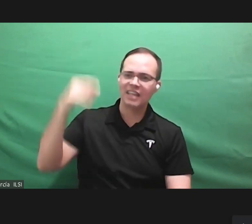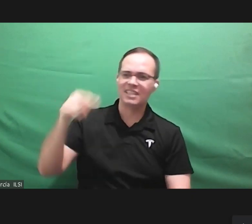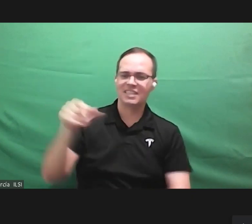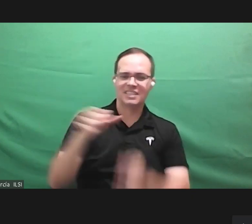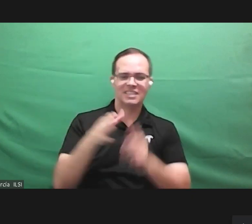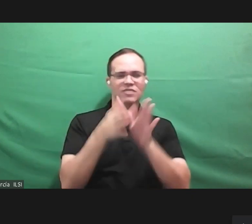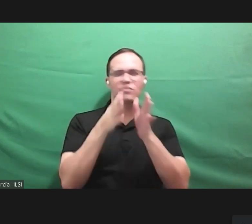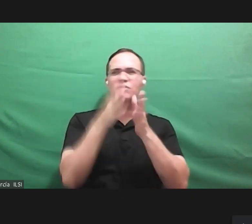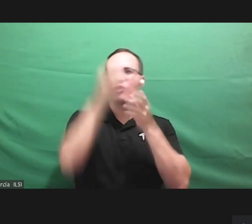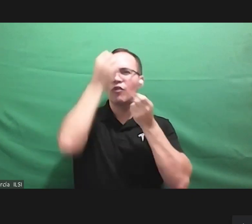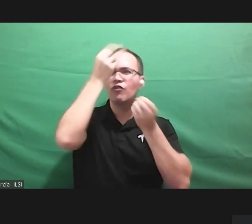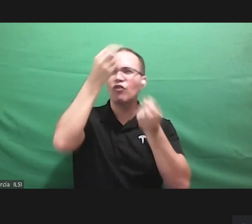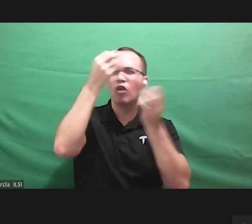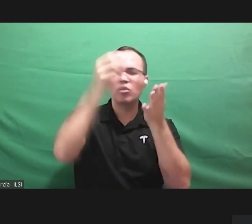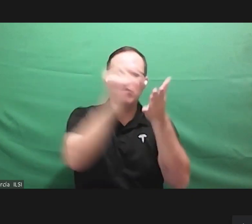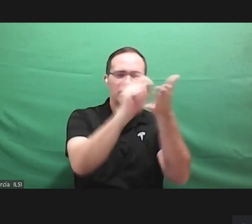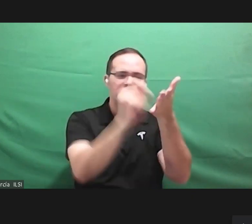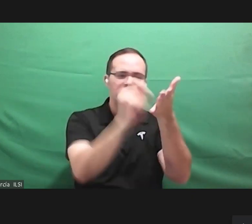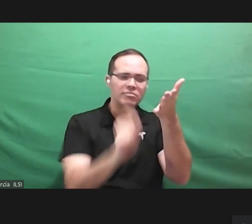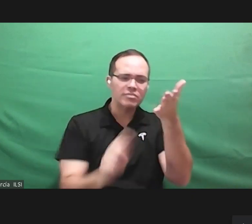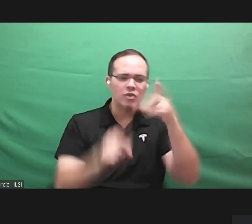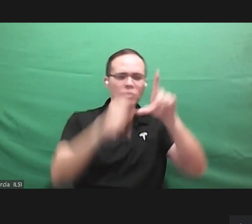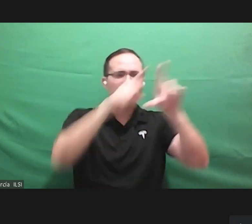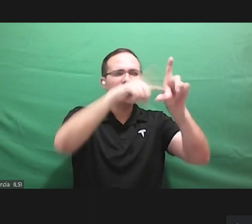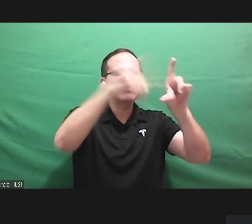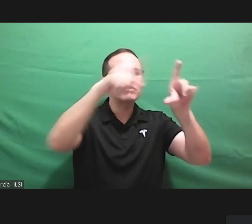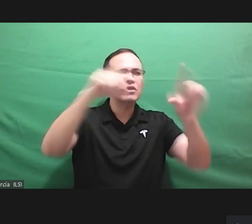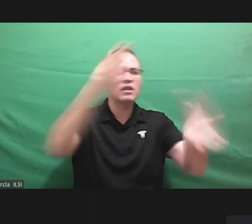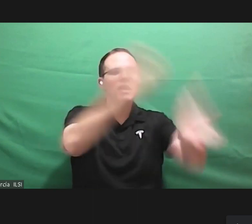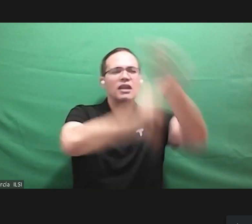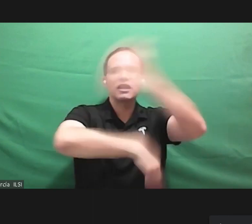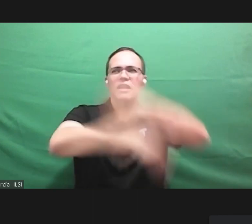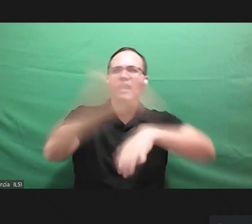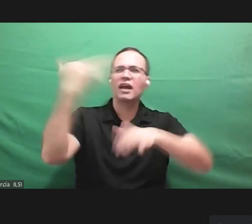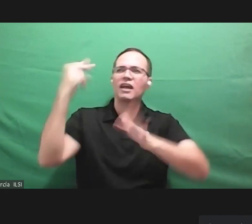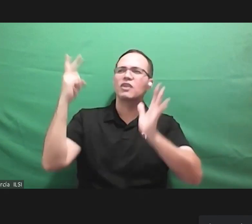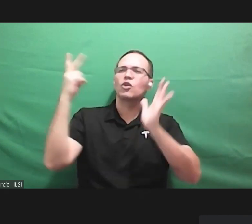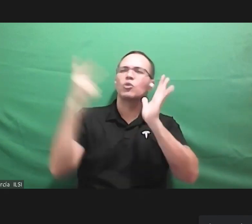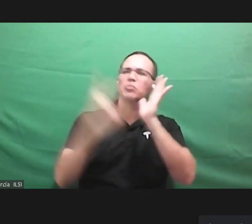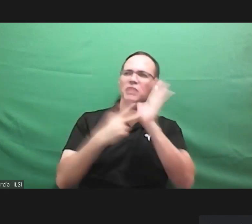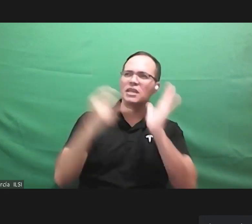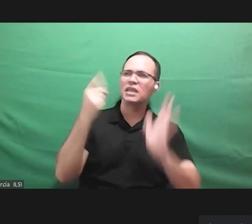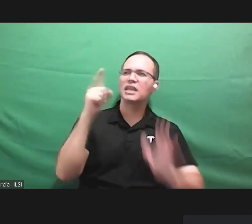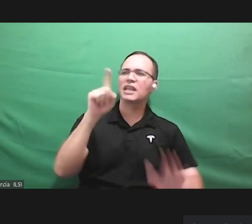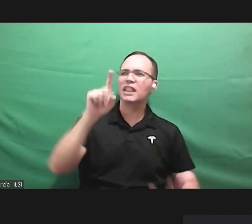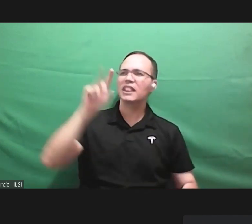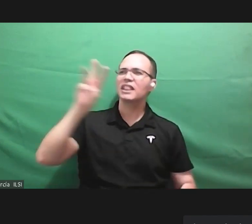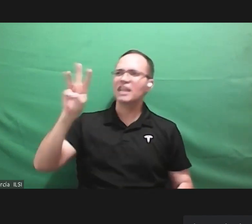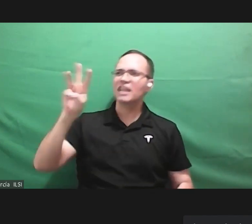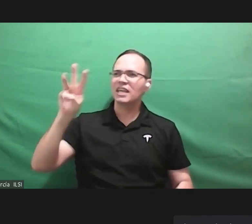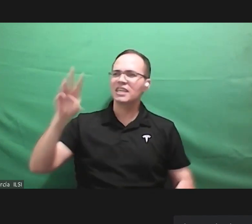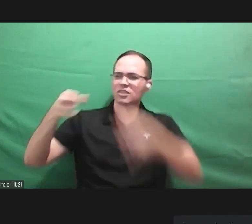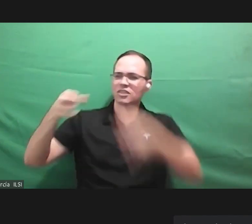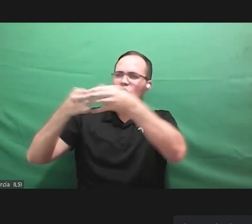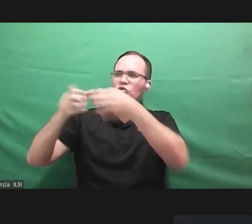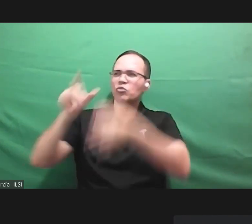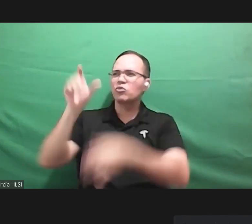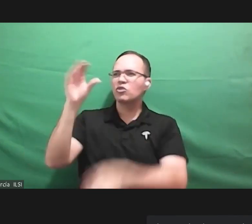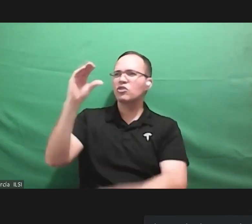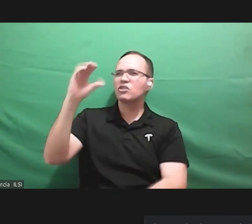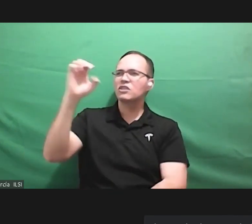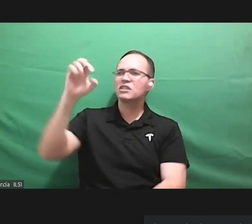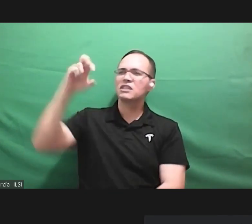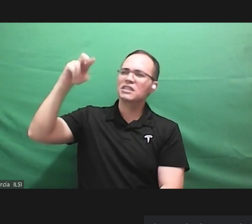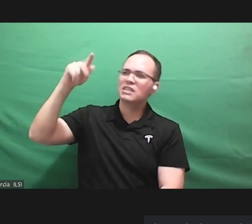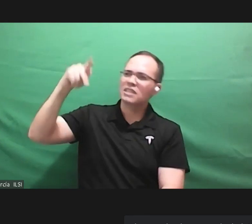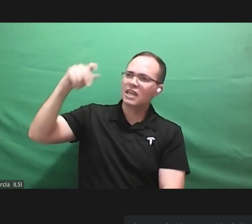de la discapacidad en 2013 de CEPAL. Desde la perspectiva de los panelistas, ¿cuáles identifican como las principales problemáticas que